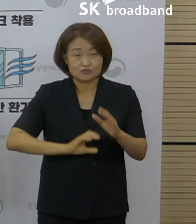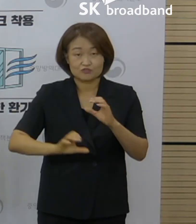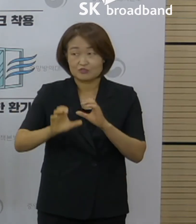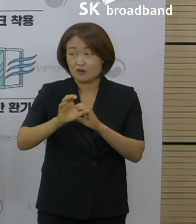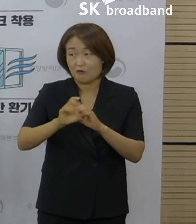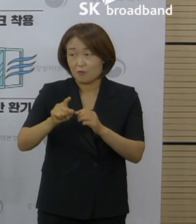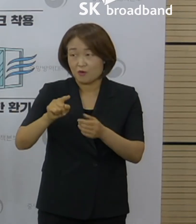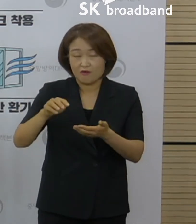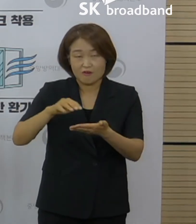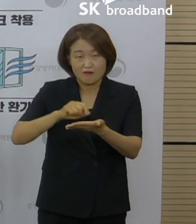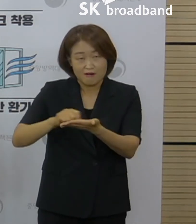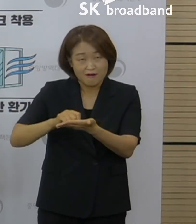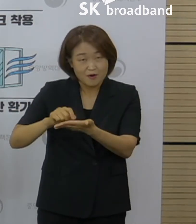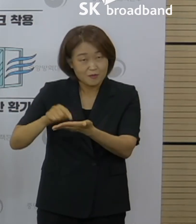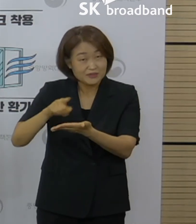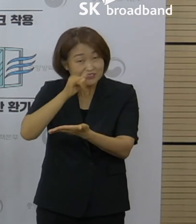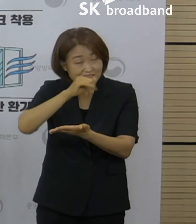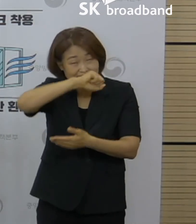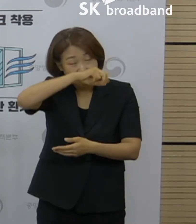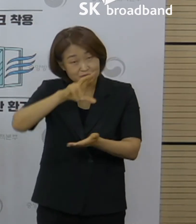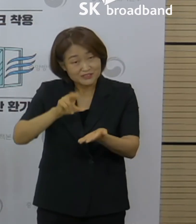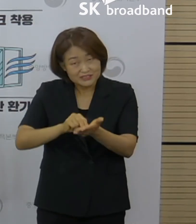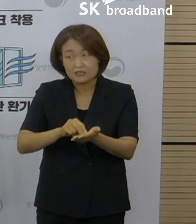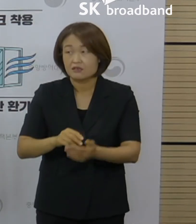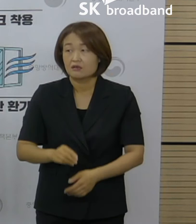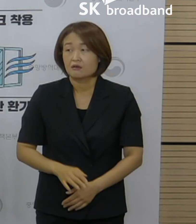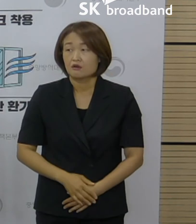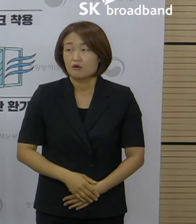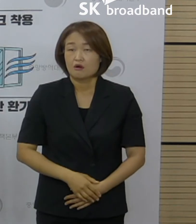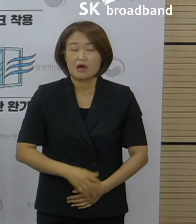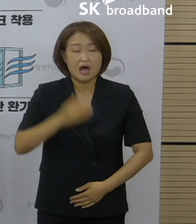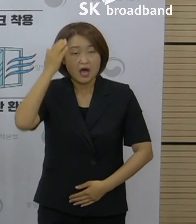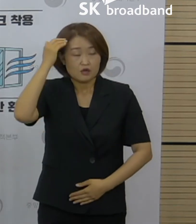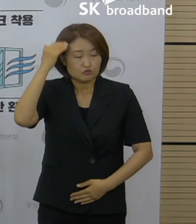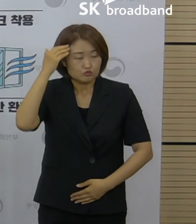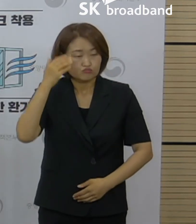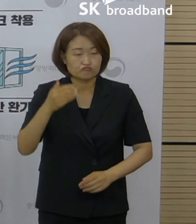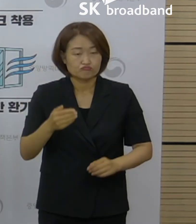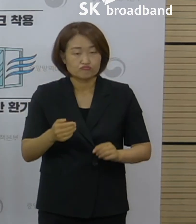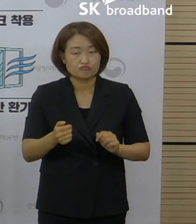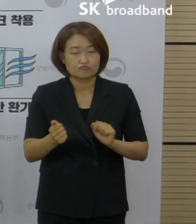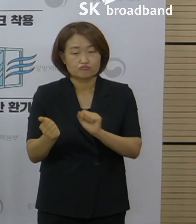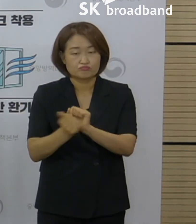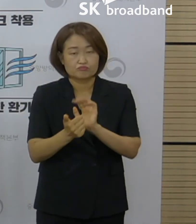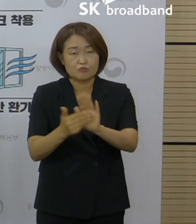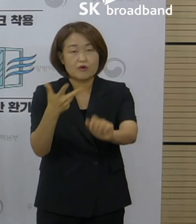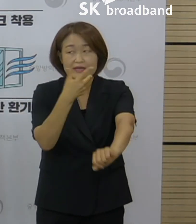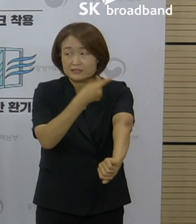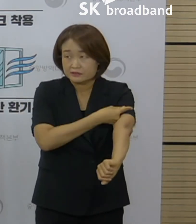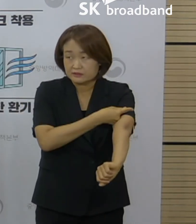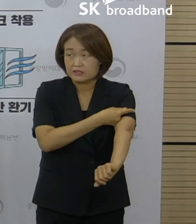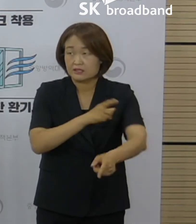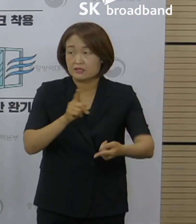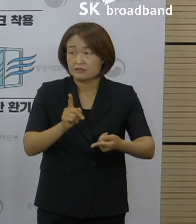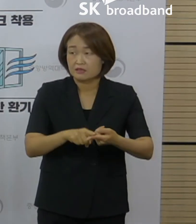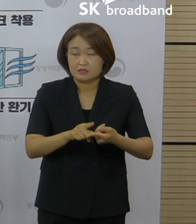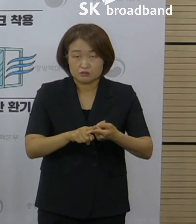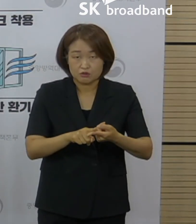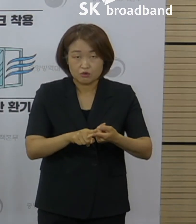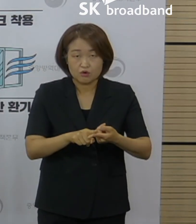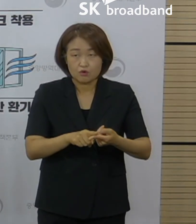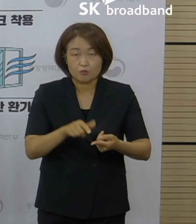성급금이 담겼는데 구체적으로 어떤 제약사에 또 얼마나 언제쯤 성급금을 지급할 예정인지 확인해달라